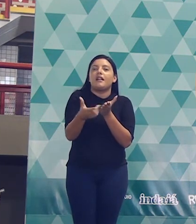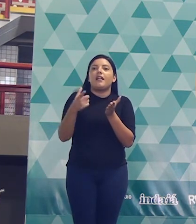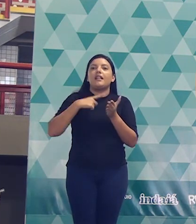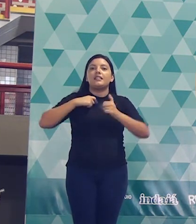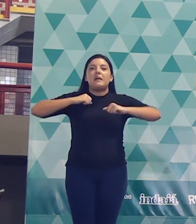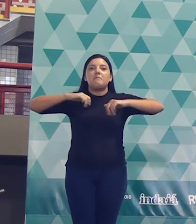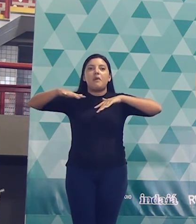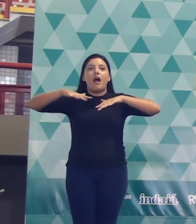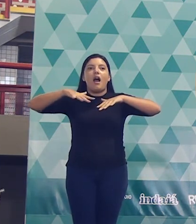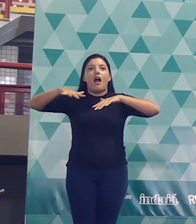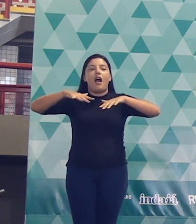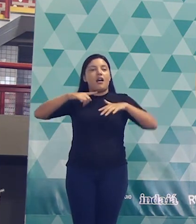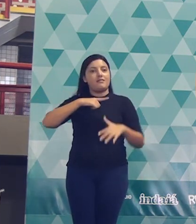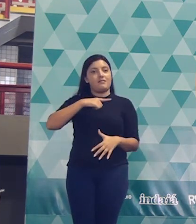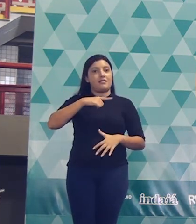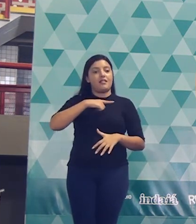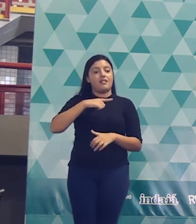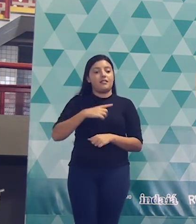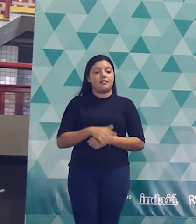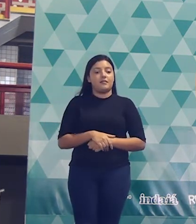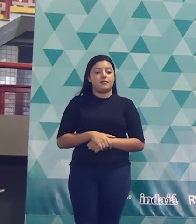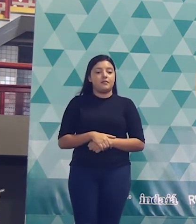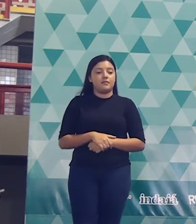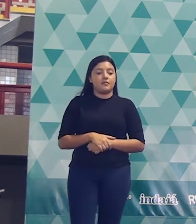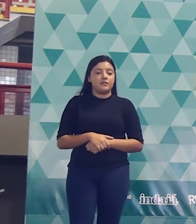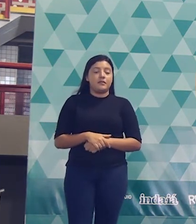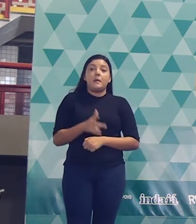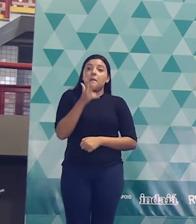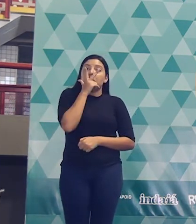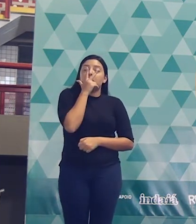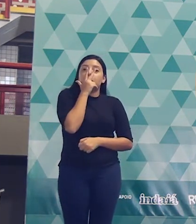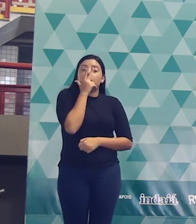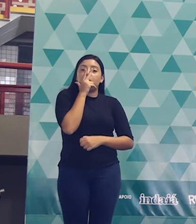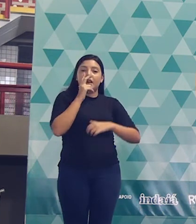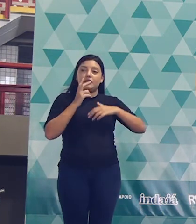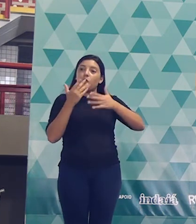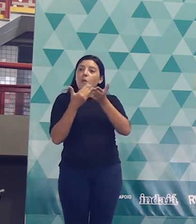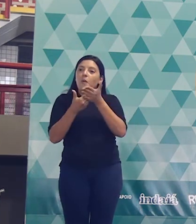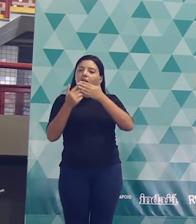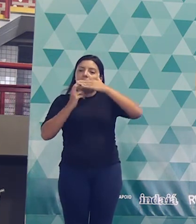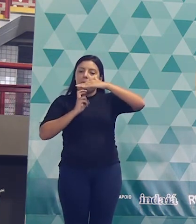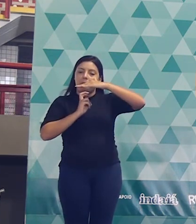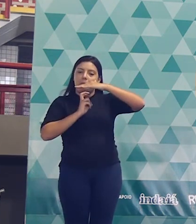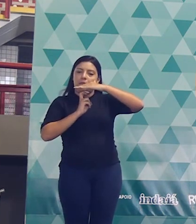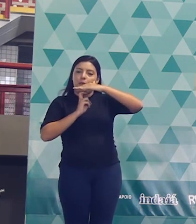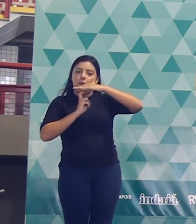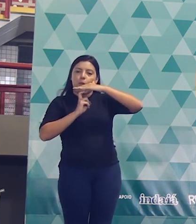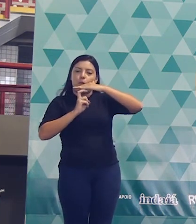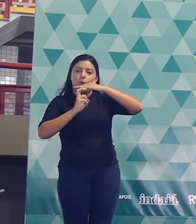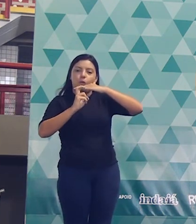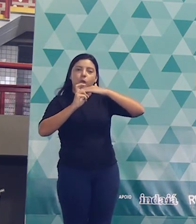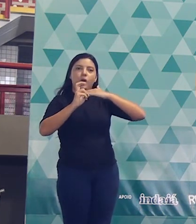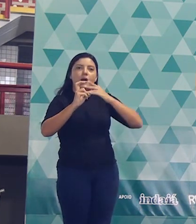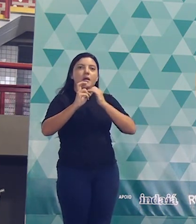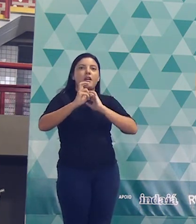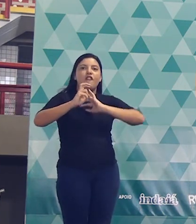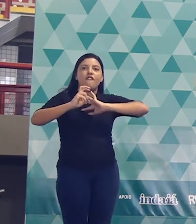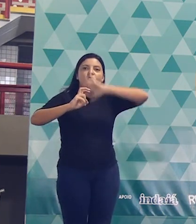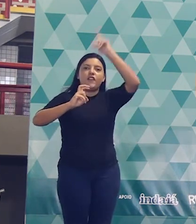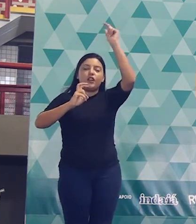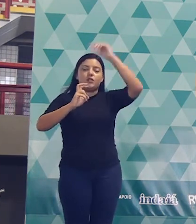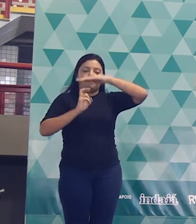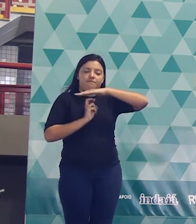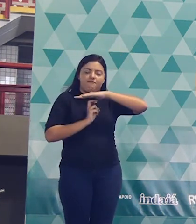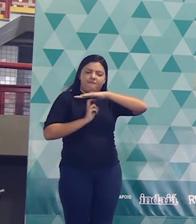vou danado pra cá tende, vou danado pra cá tende. Parece que a locomotiva saiu, né? Ela está pegando velocidade, está